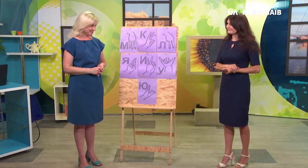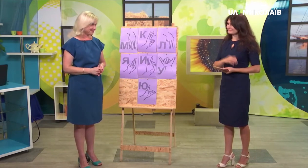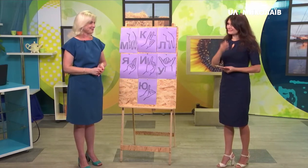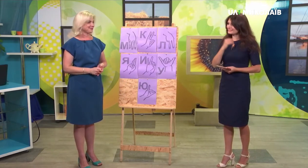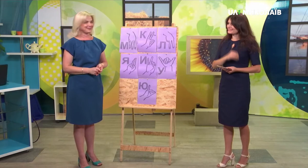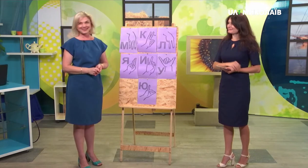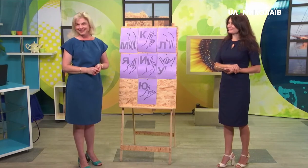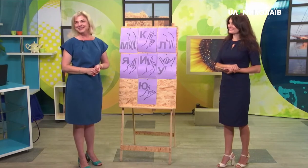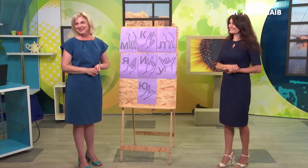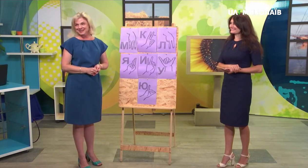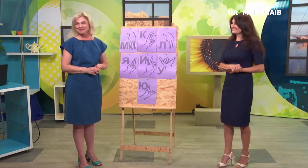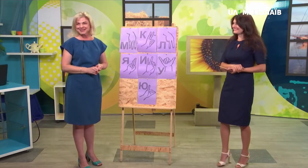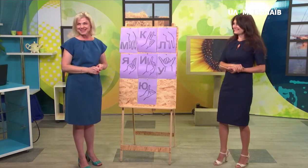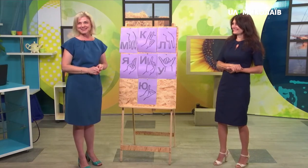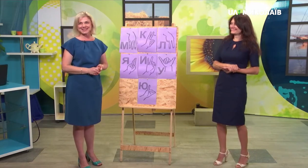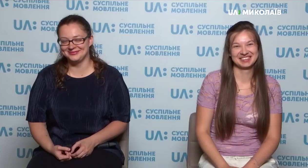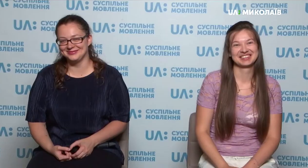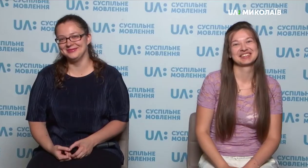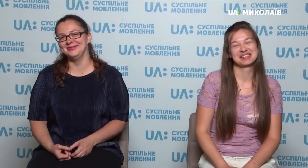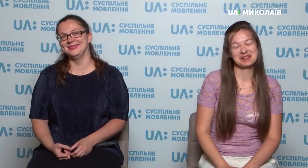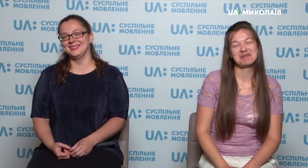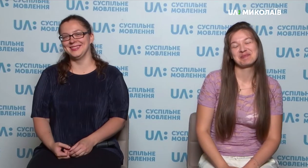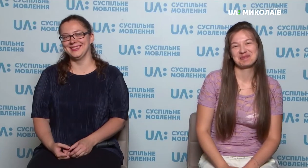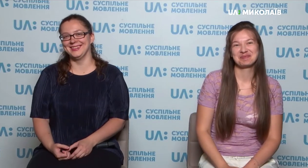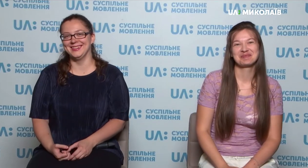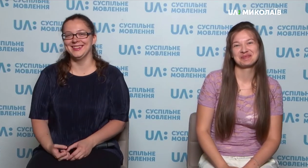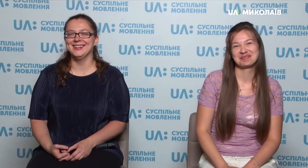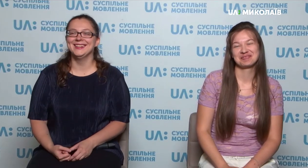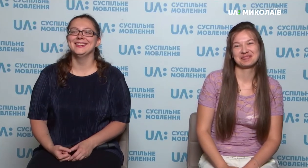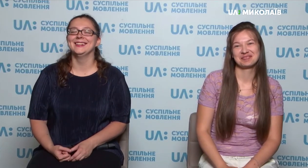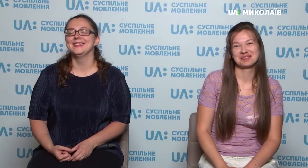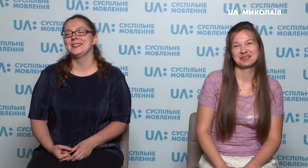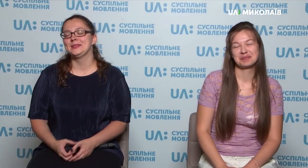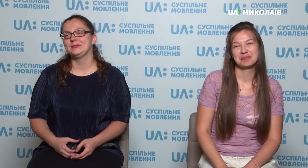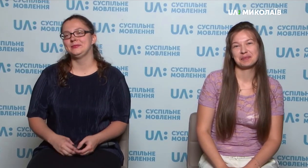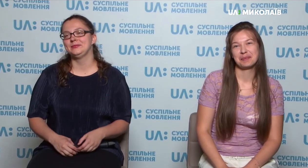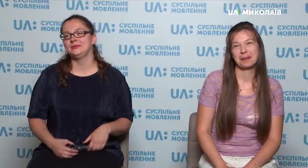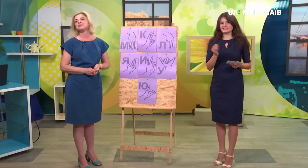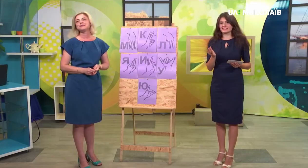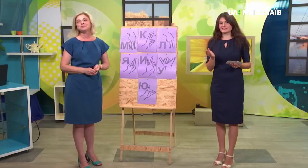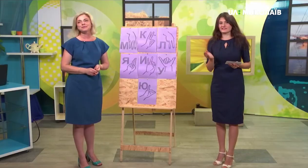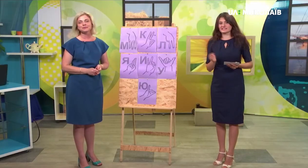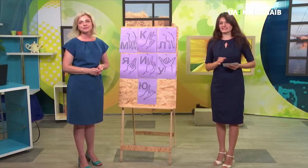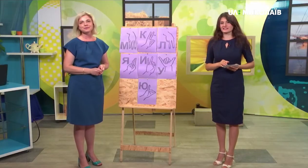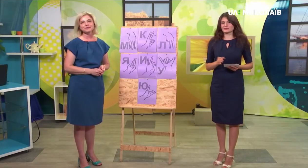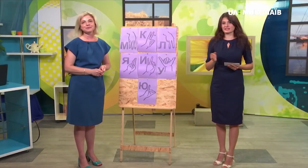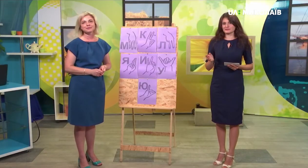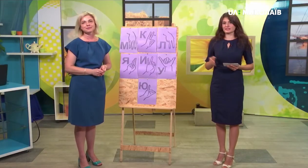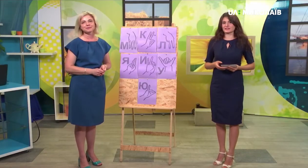Бачите, які здібні дівчинці. Молодці дівчата, у вас добре виходить. Скажіть, будь ласка, дівчата, от, наскільки для вас є корисними такі